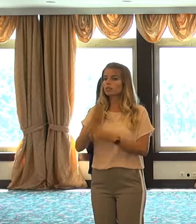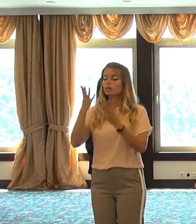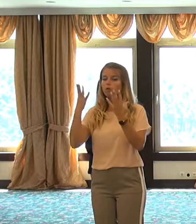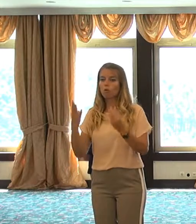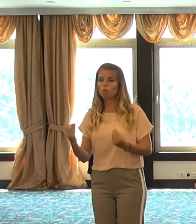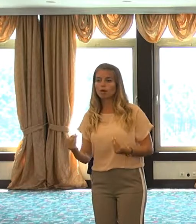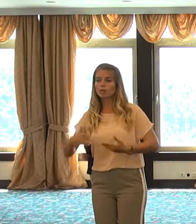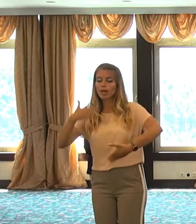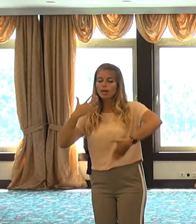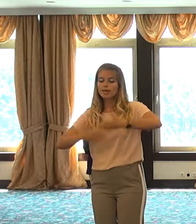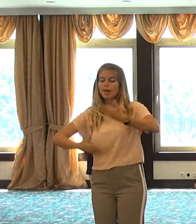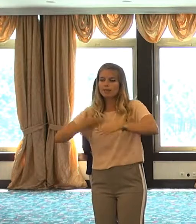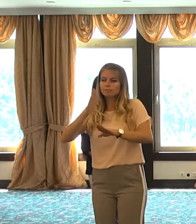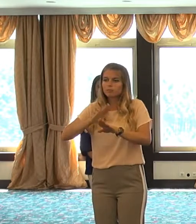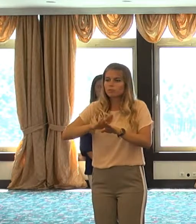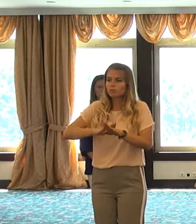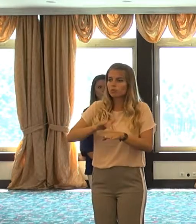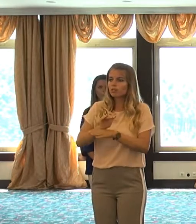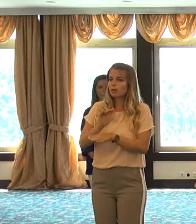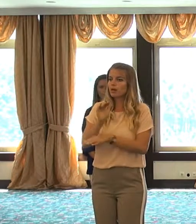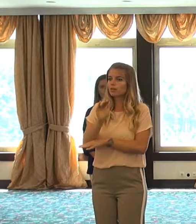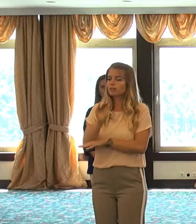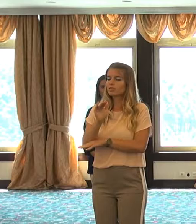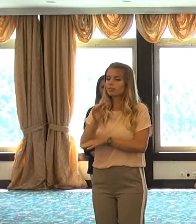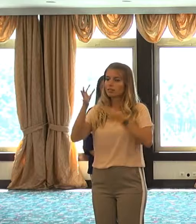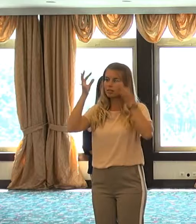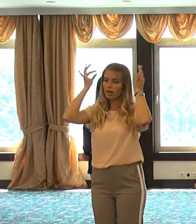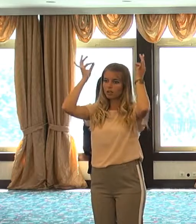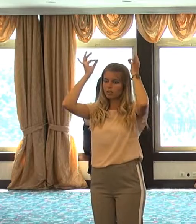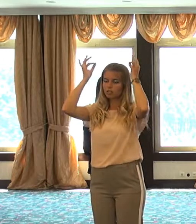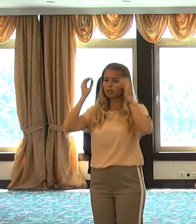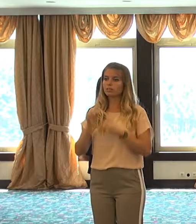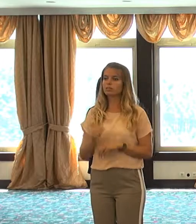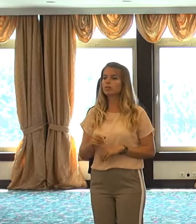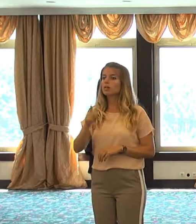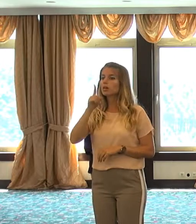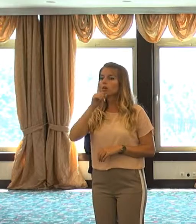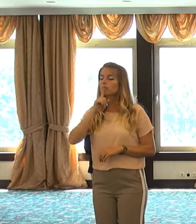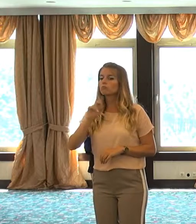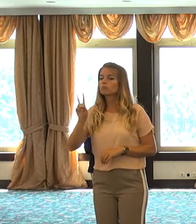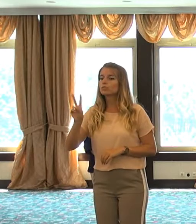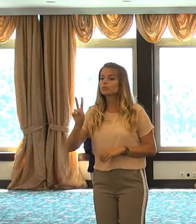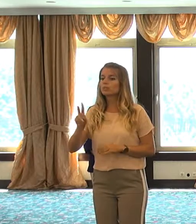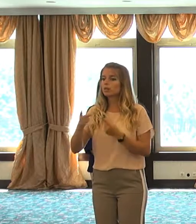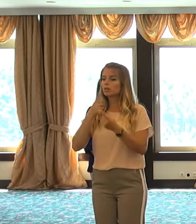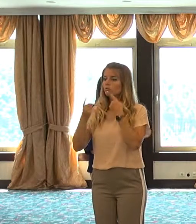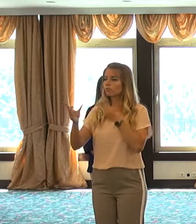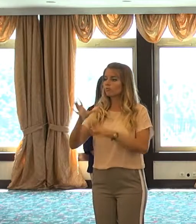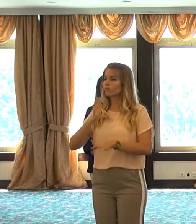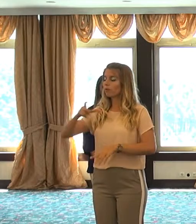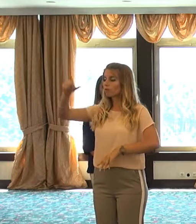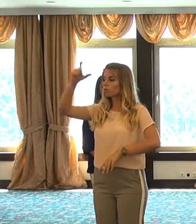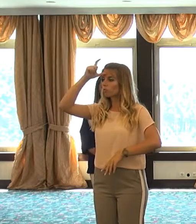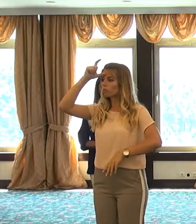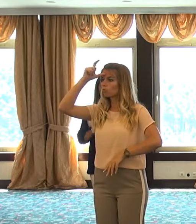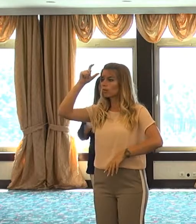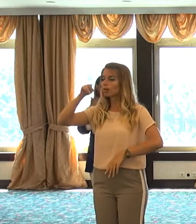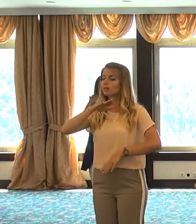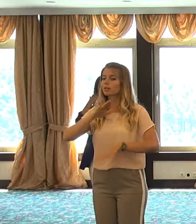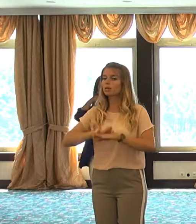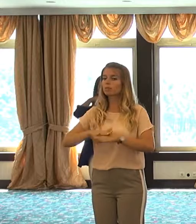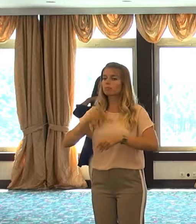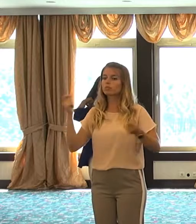engellilerin hayatına dokunmuş çalışmayla taşlandı. 120 tane konuşmacımız var. Ve bunların hepsi Türkiye'de yapılmış çalışmaları